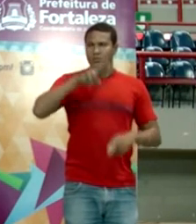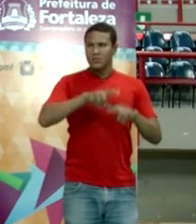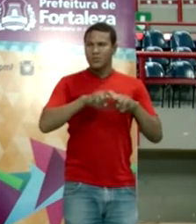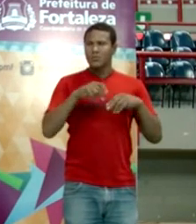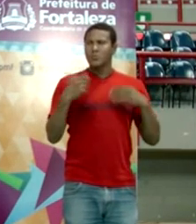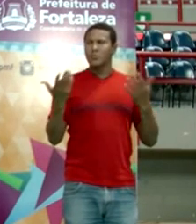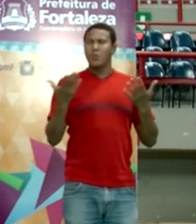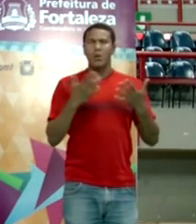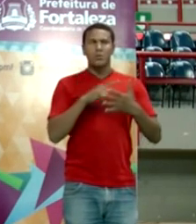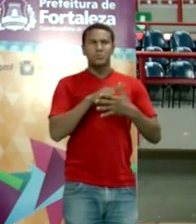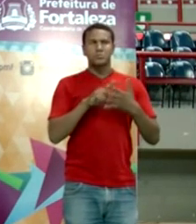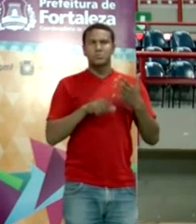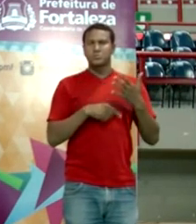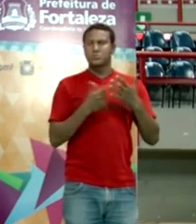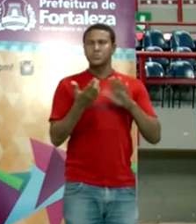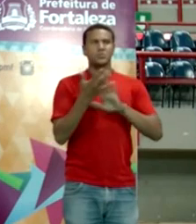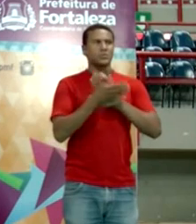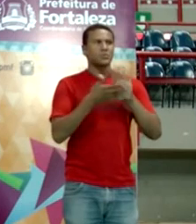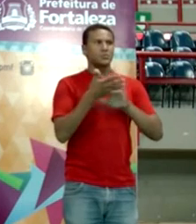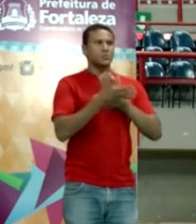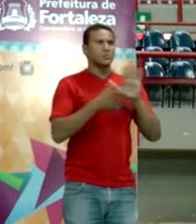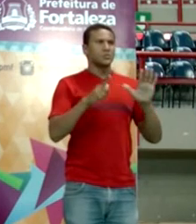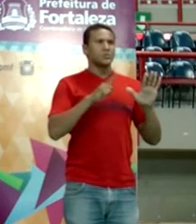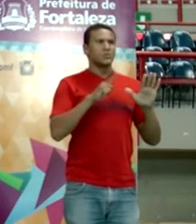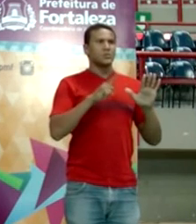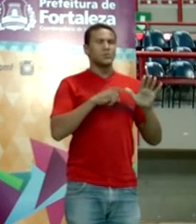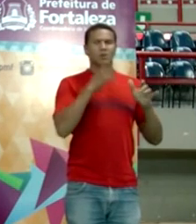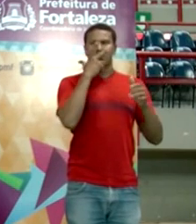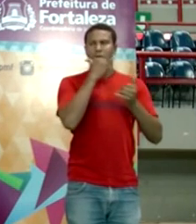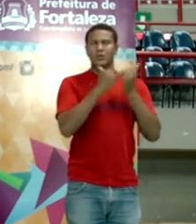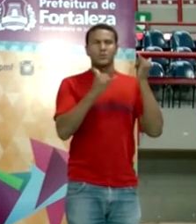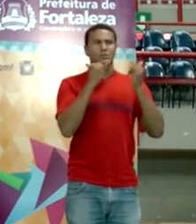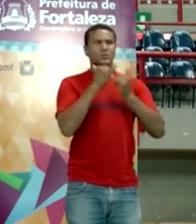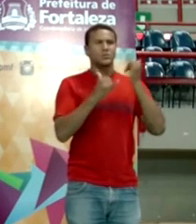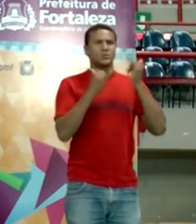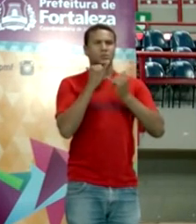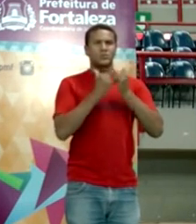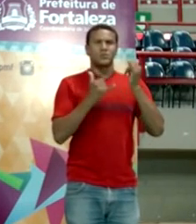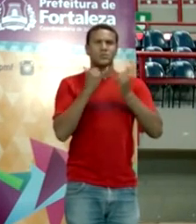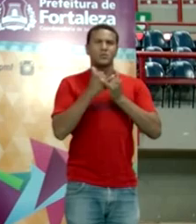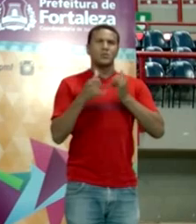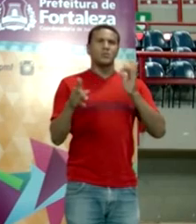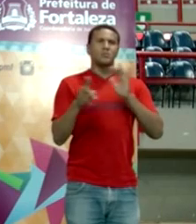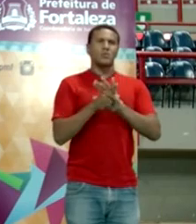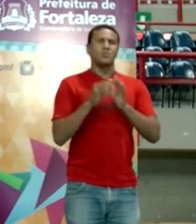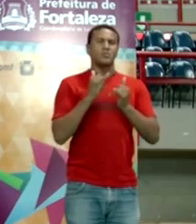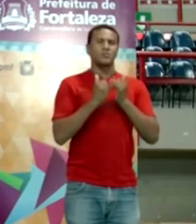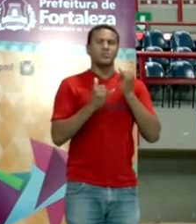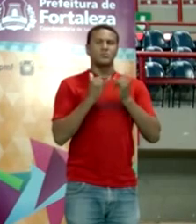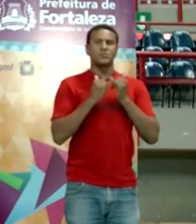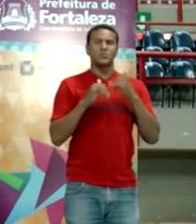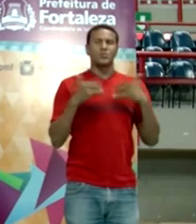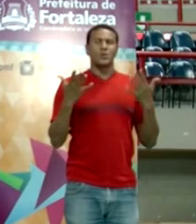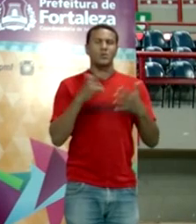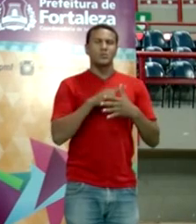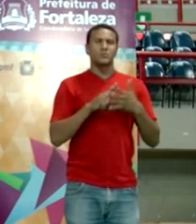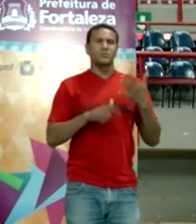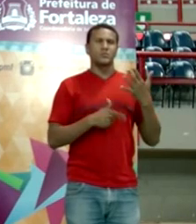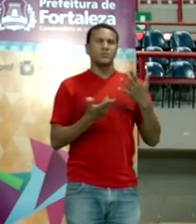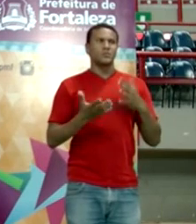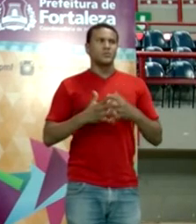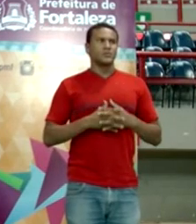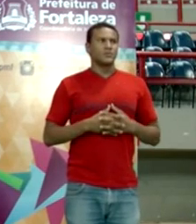nas alternativas tem um procedimento que se assemelha com o procedimento do hipertexto? Qual deles?